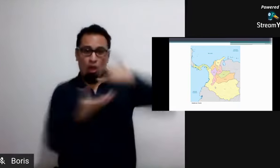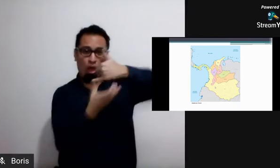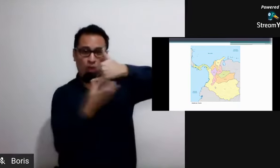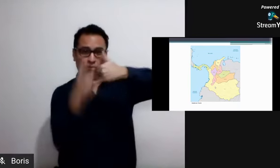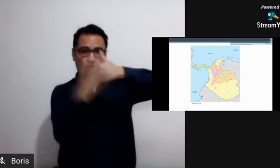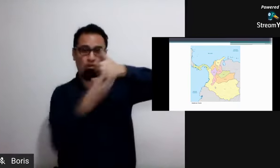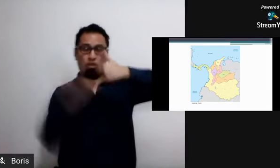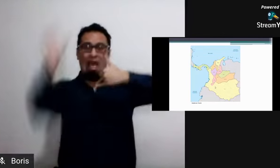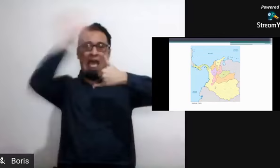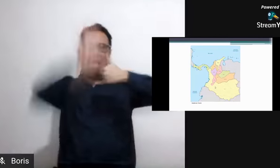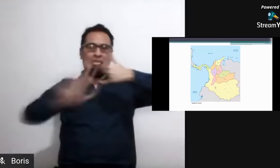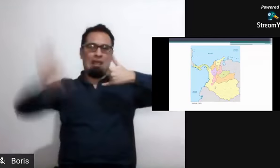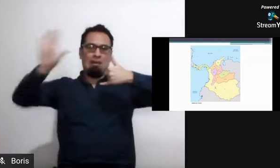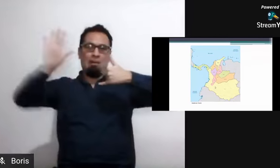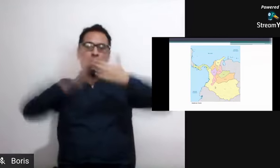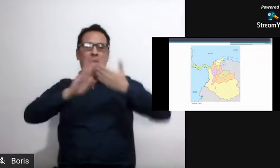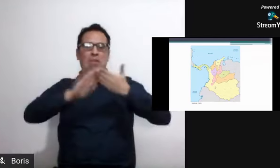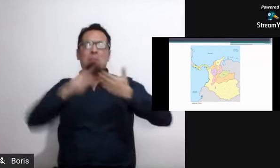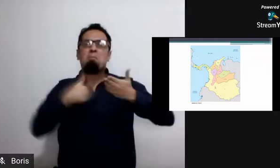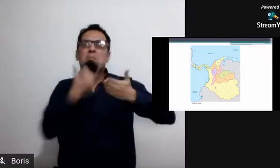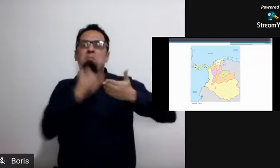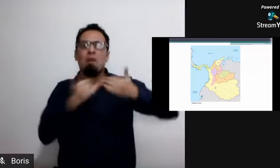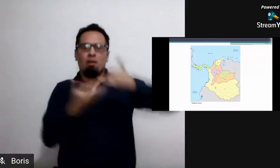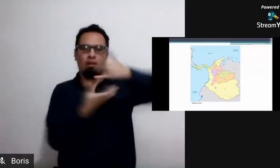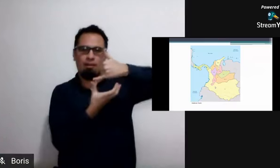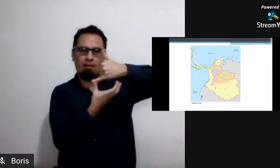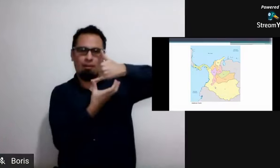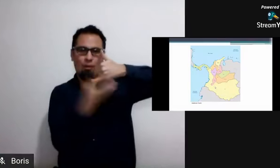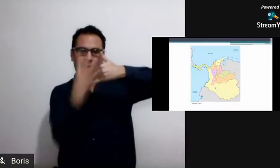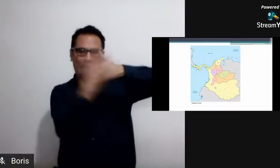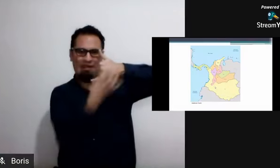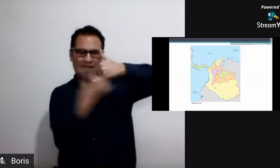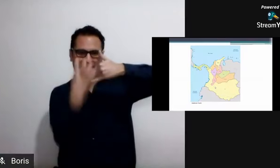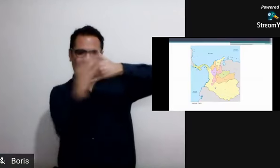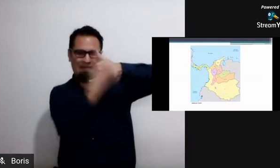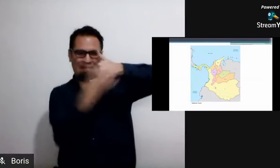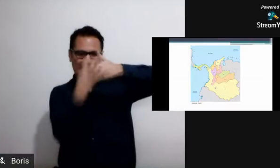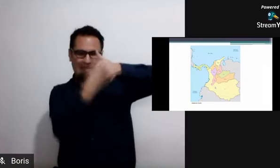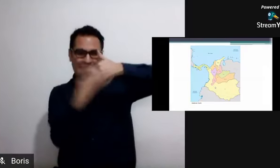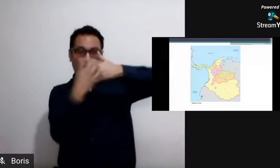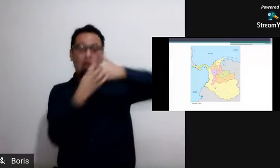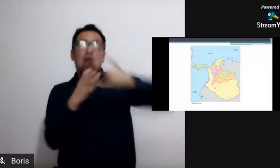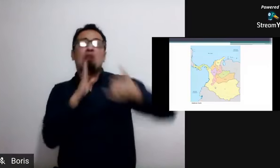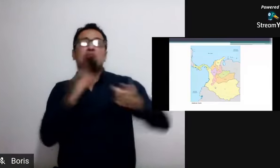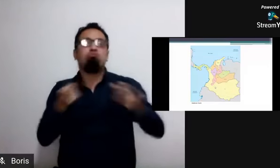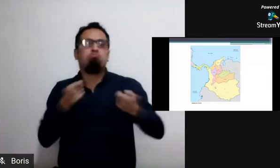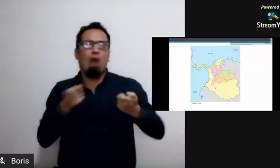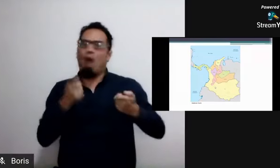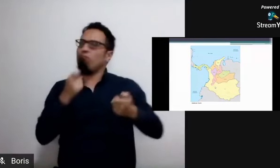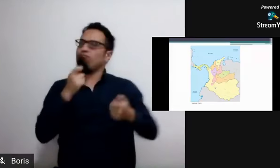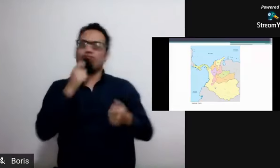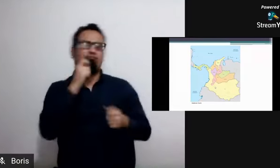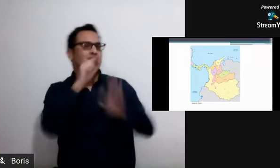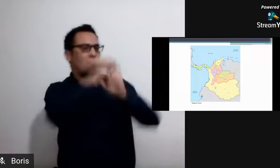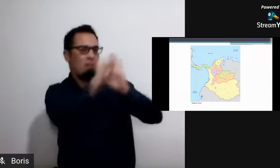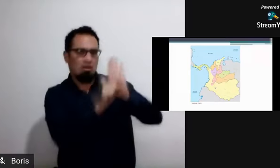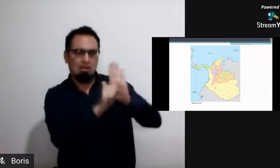de personas se movilizaba a través de las vías férreas, vías fluviales. Eran 9 estados y la